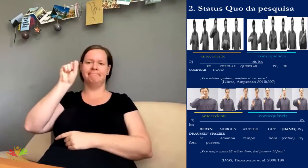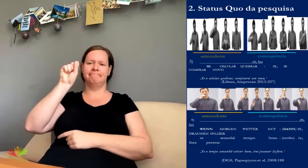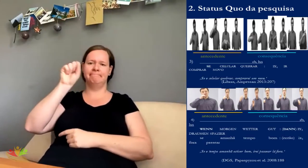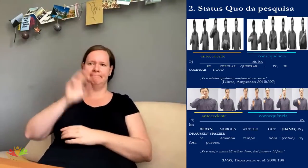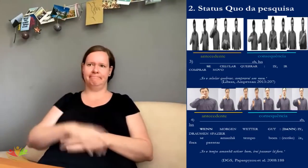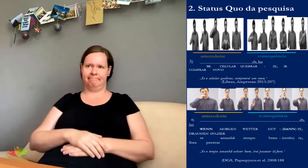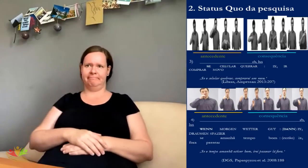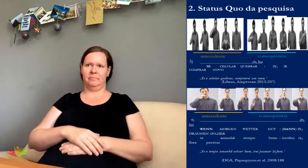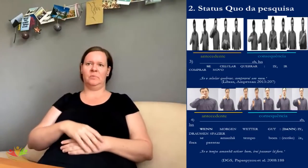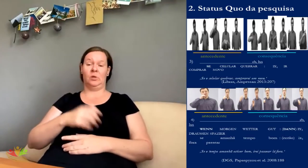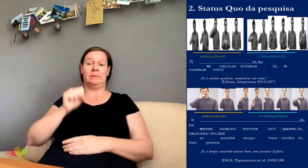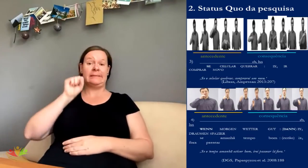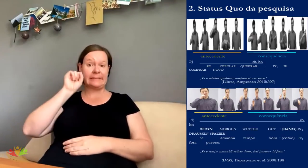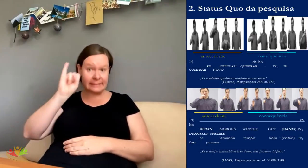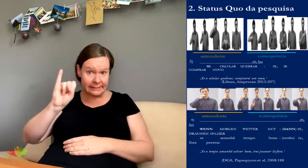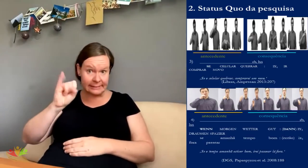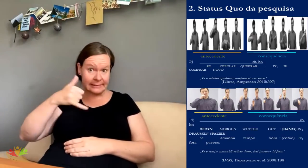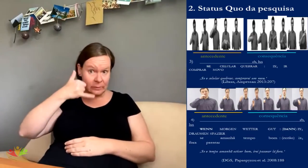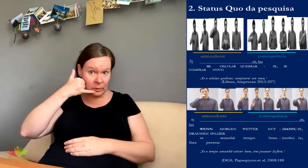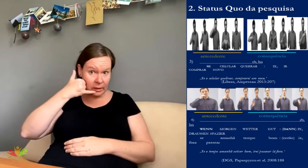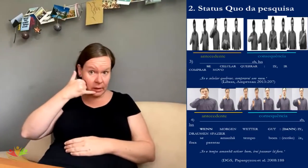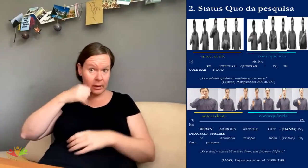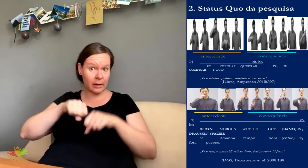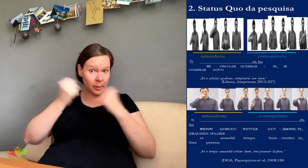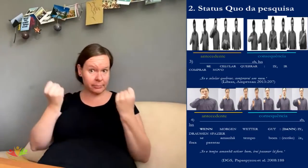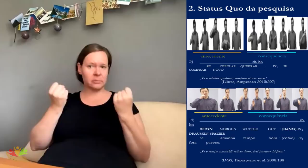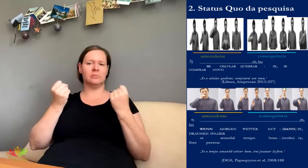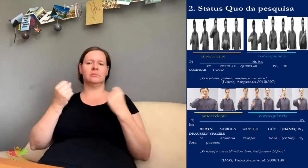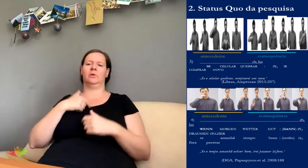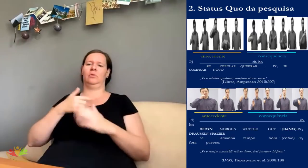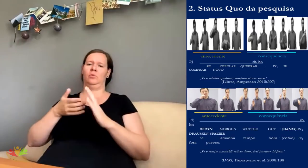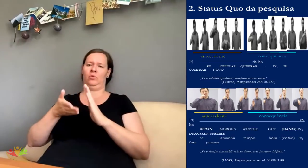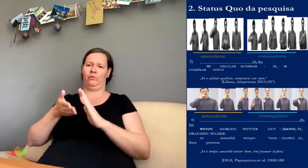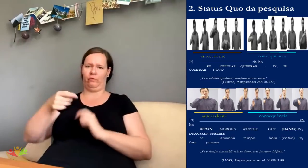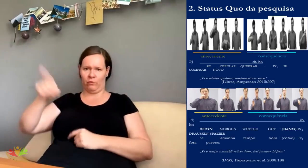significa wenn, que é se também, é a partícula condicional.